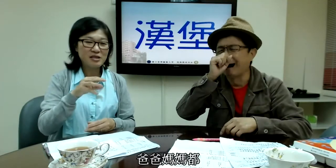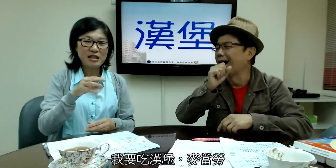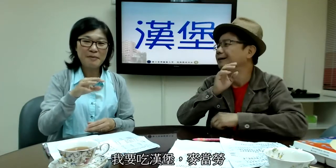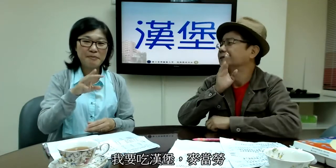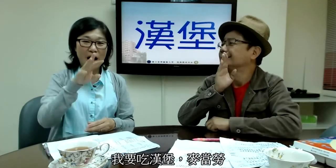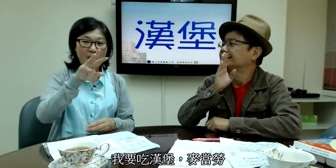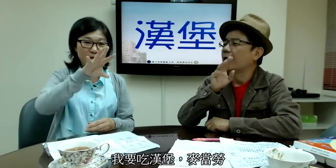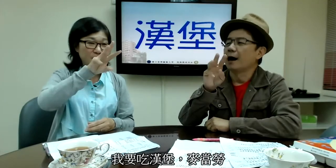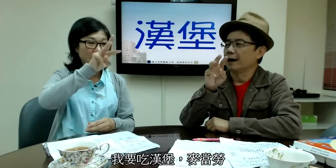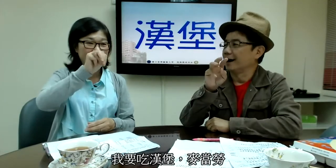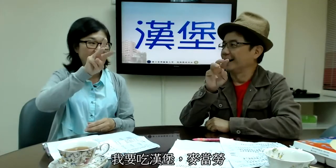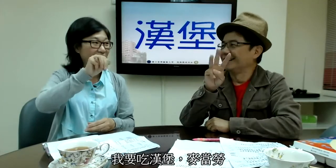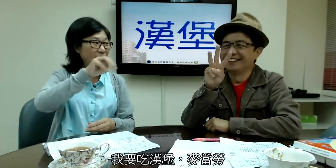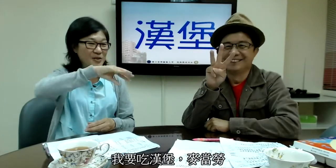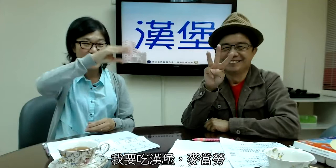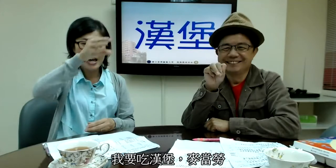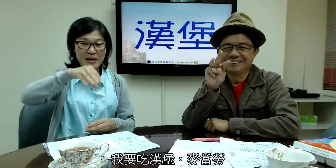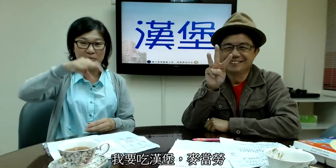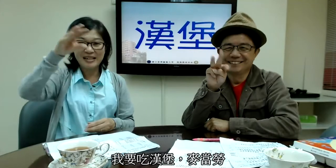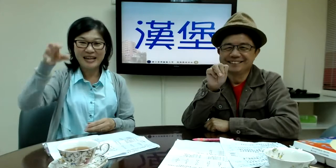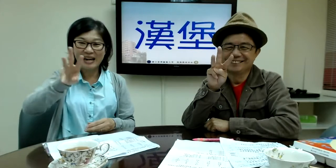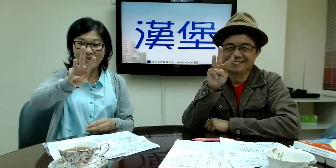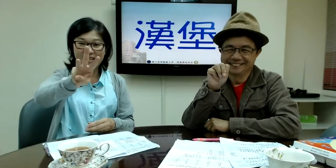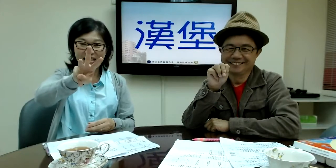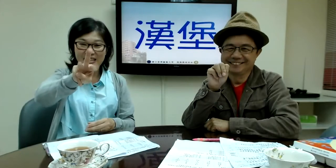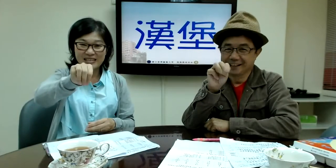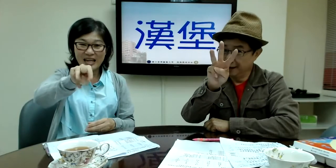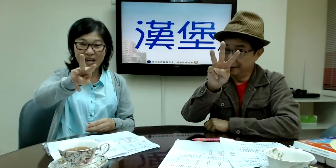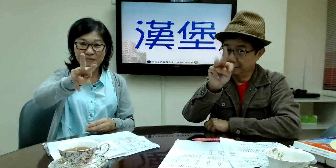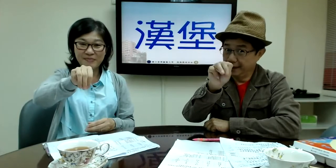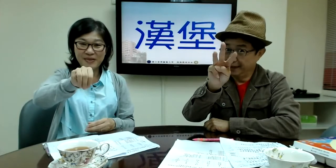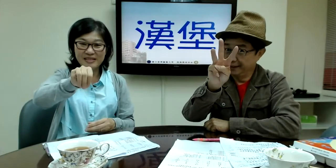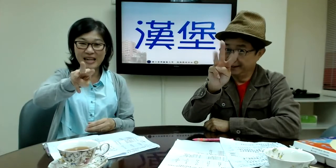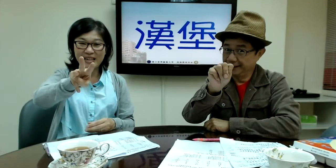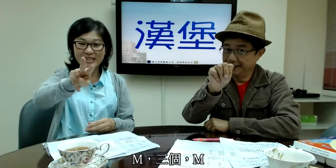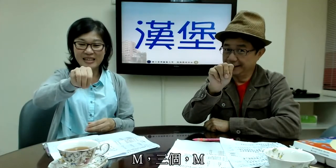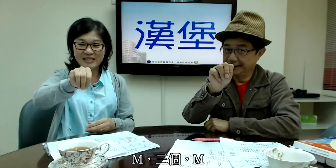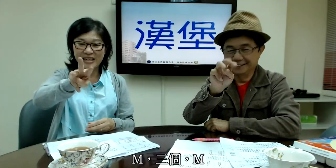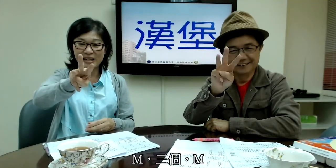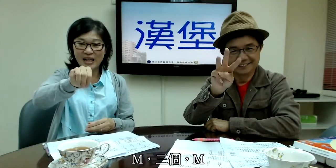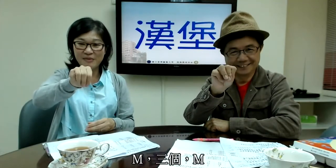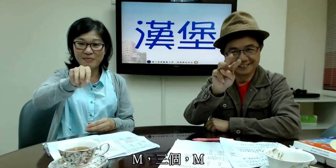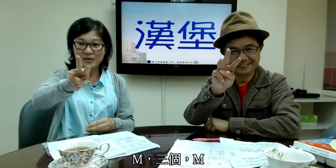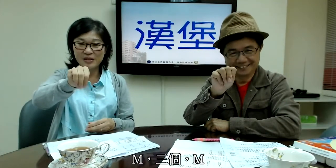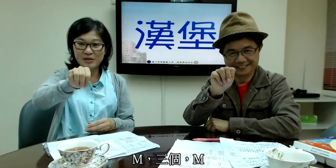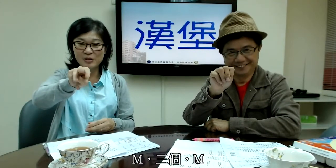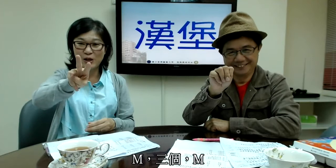汉堡，麦当劳，对不对？麦当劳 ，N 三个啊，这样 N 抓一抓，